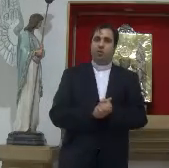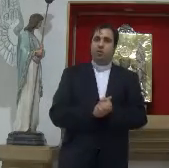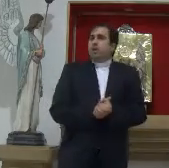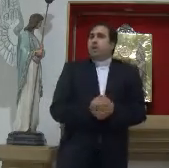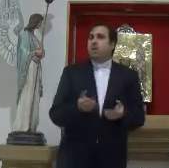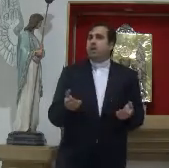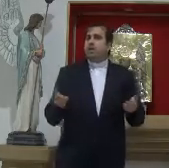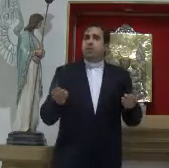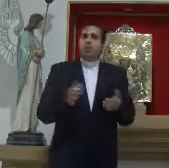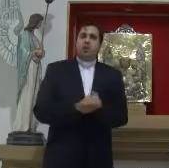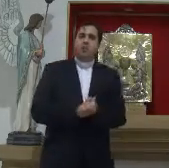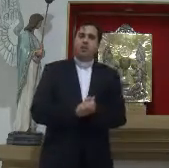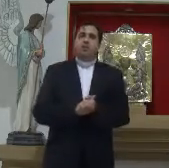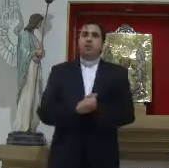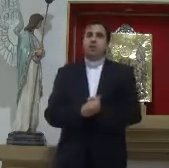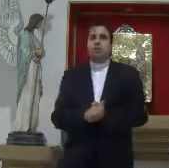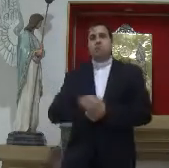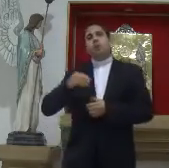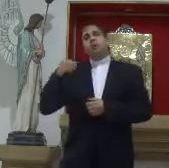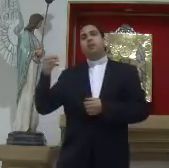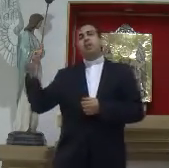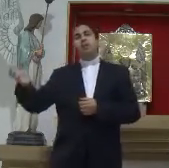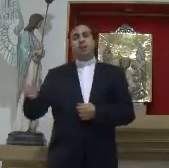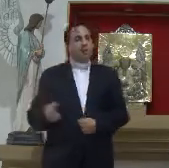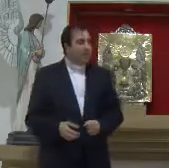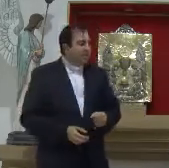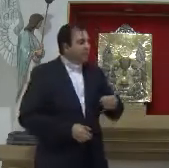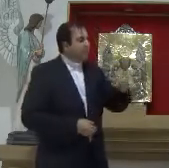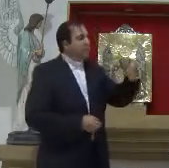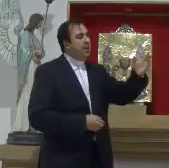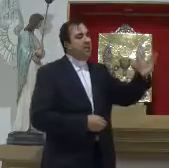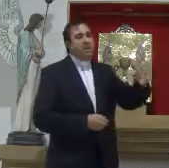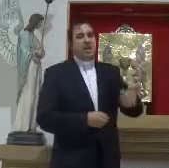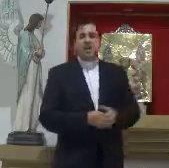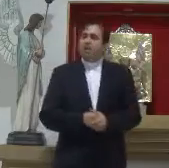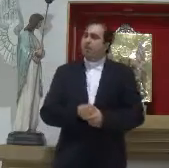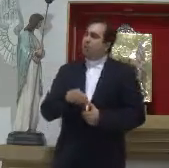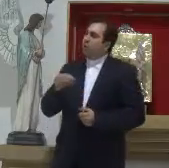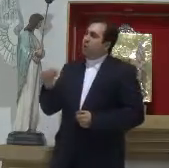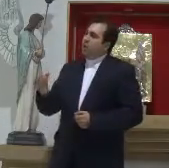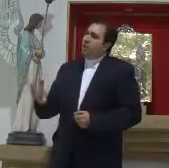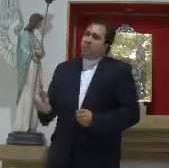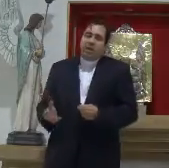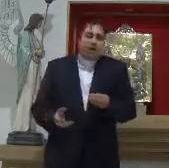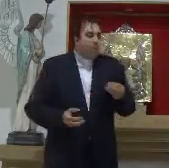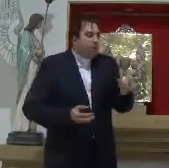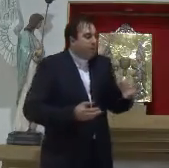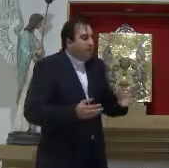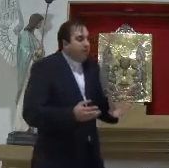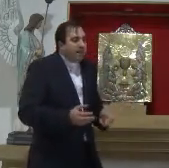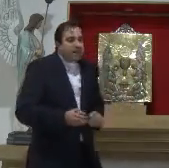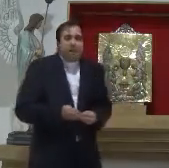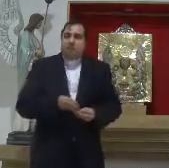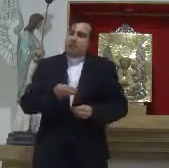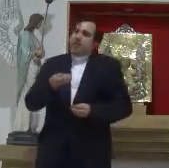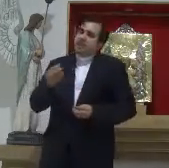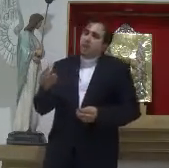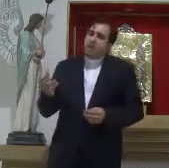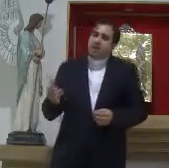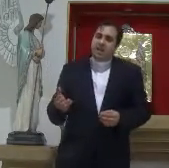y no perdemos las bendiciones de dios porque me dijeron aquí porque me dijeron allá porque no quiero porque no hay mata al parte porque tengo un paseo